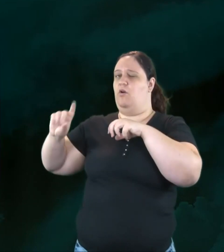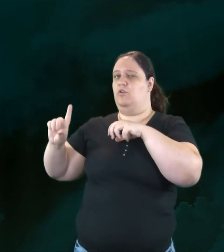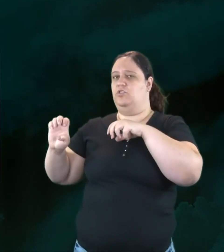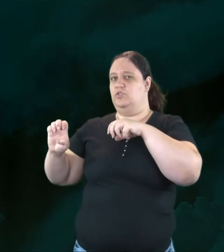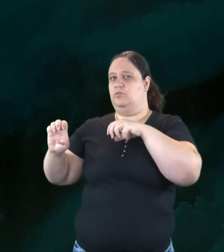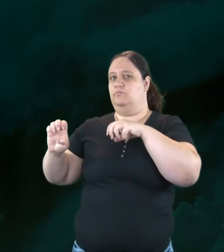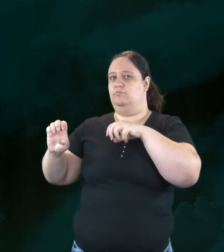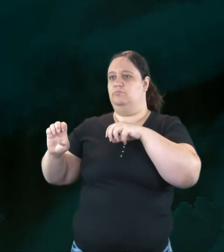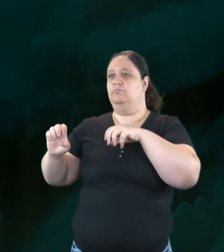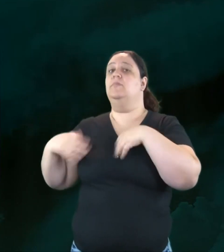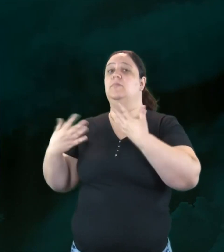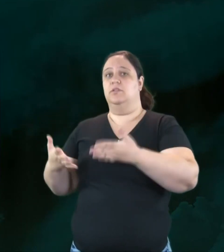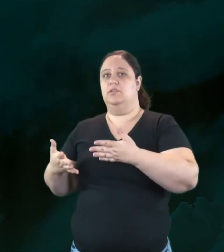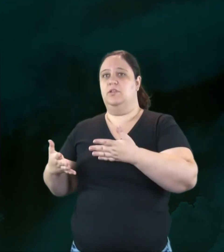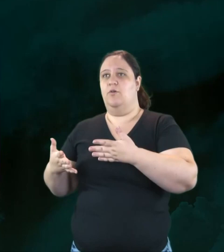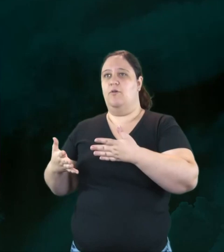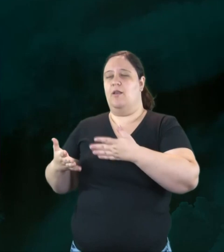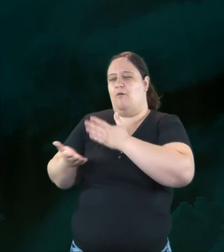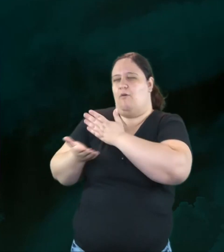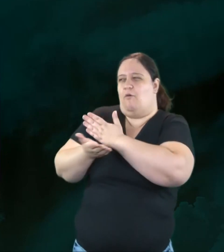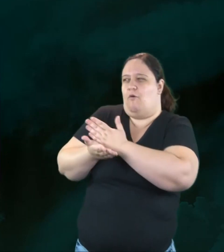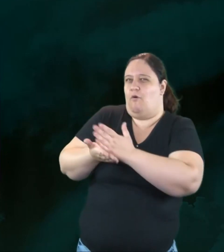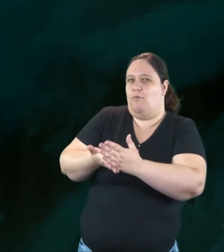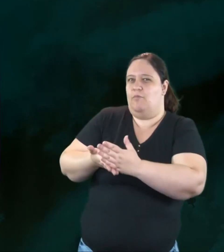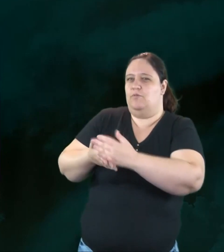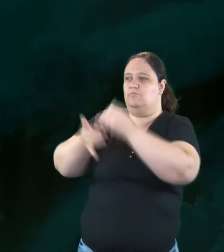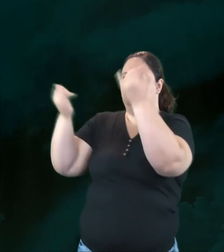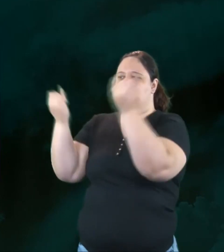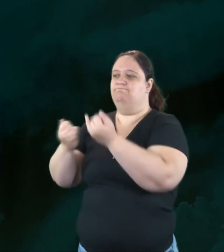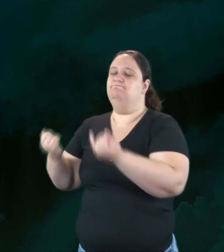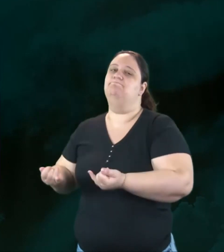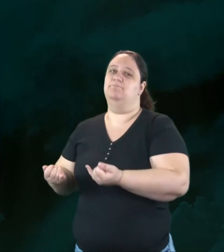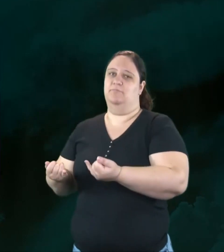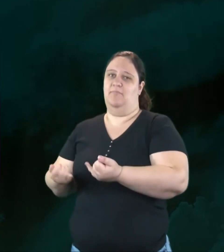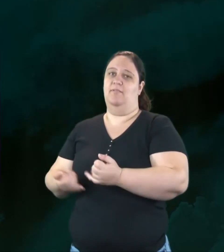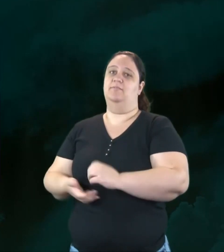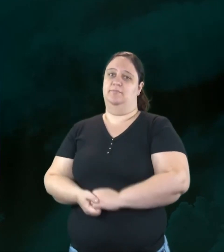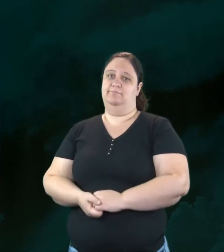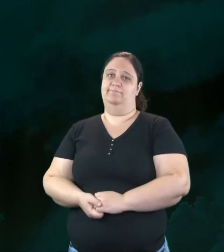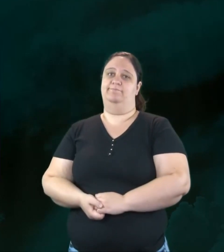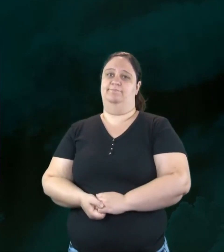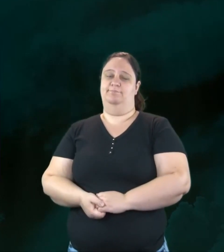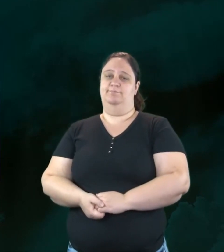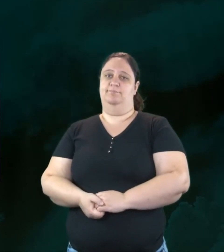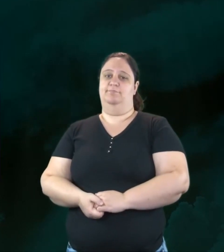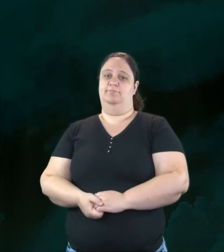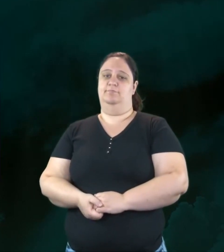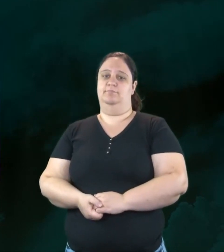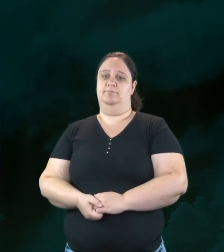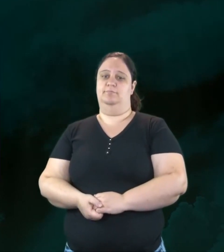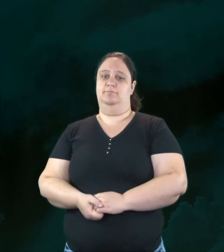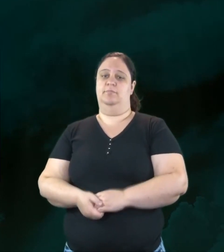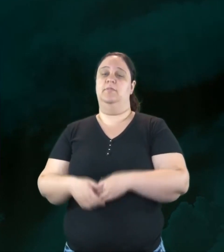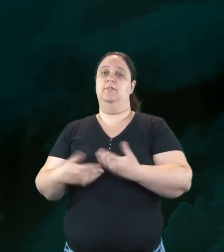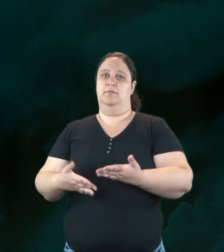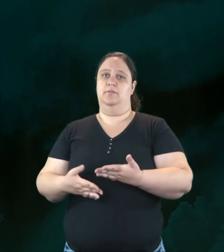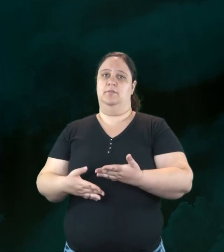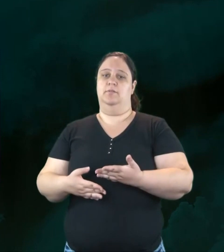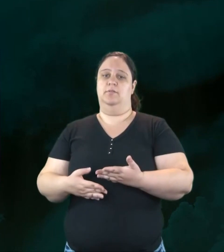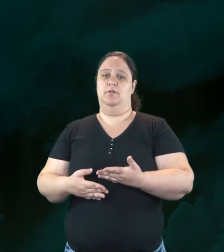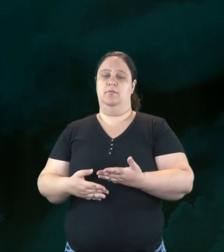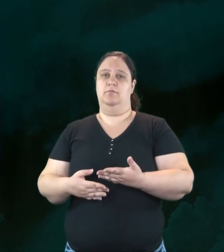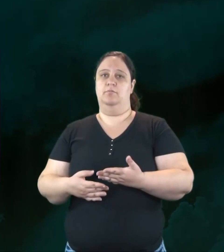de introduzir a idolatria dentre os homens. E pela arqueologia e também